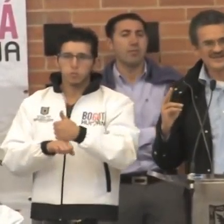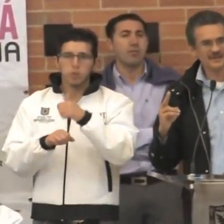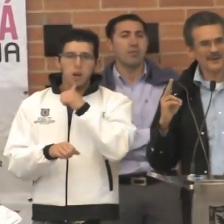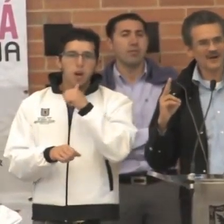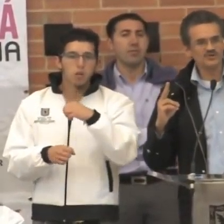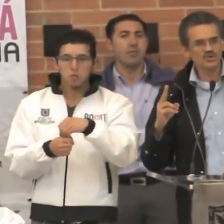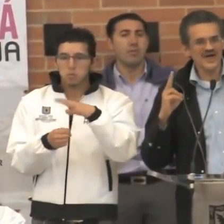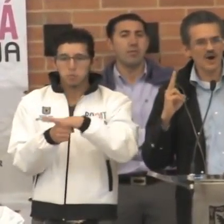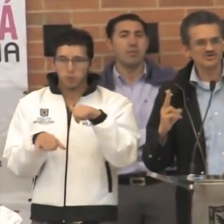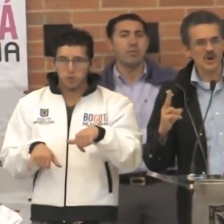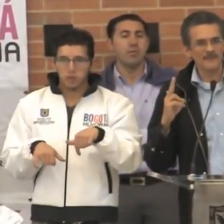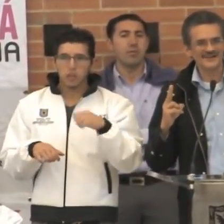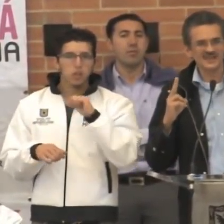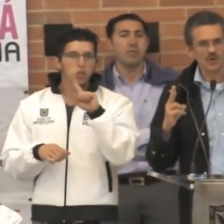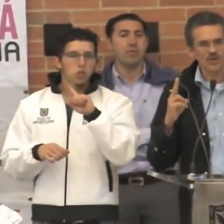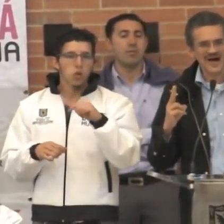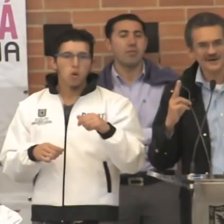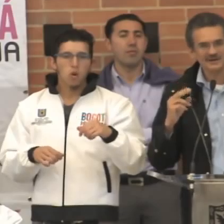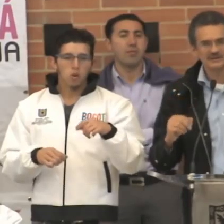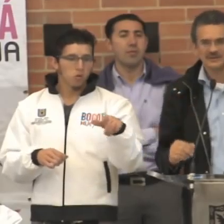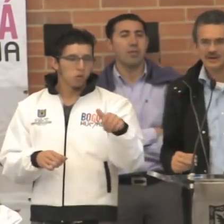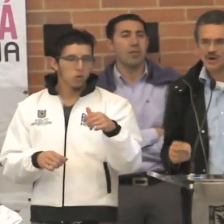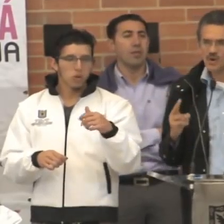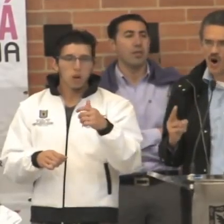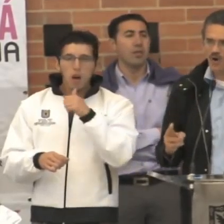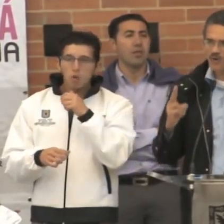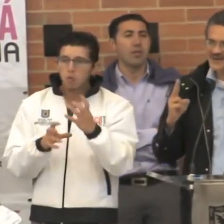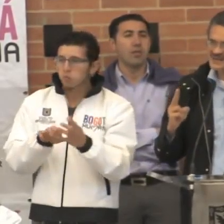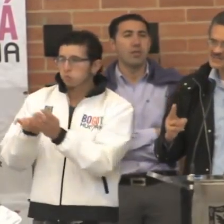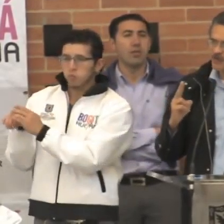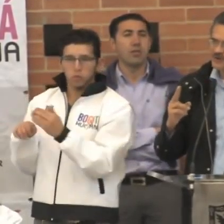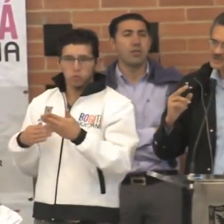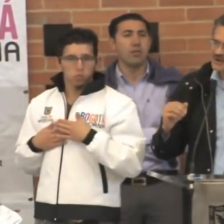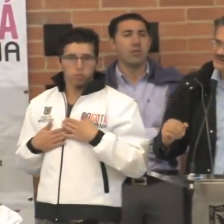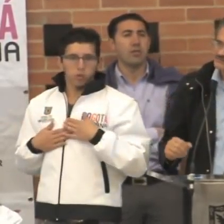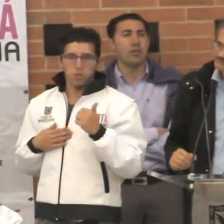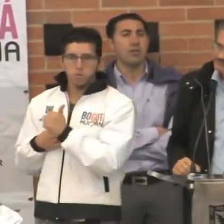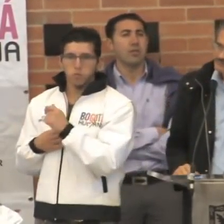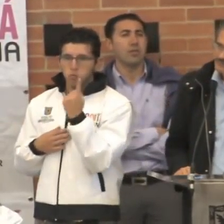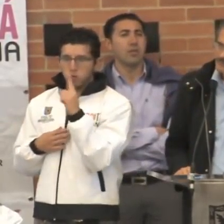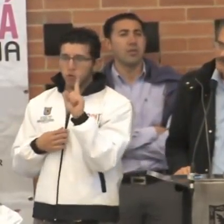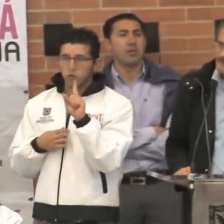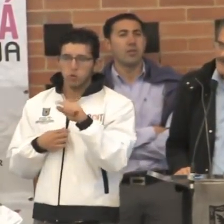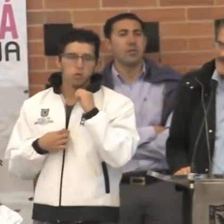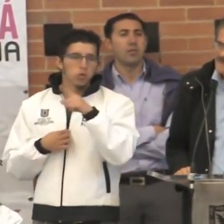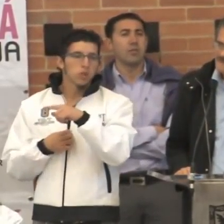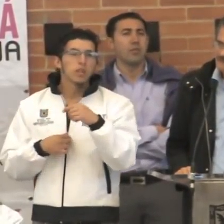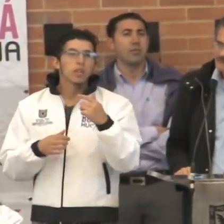que estuviese en manos de un negocio particular no hubiese sido posible.